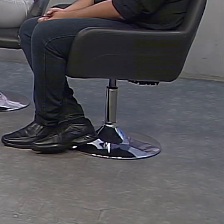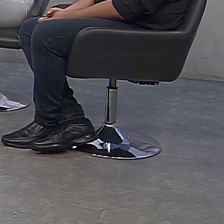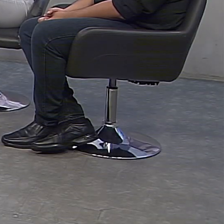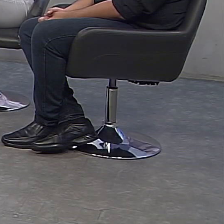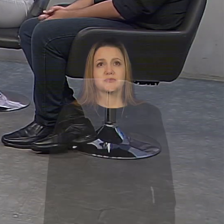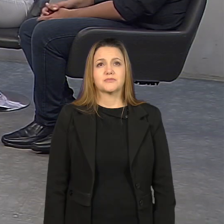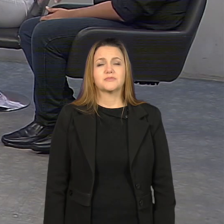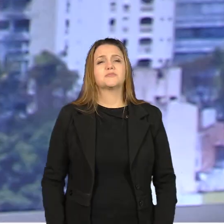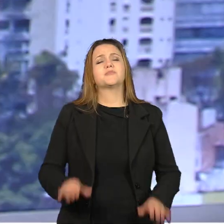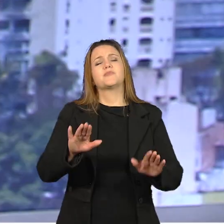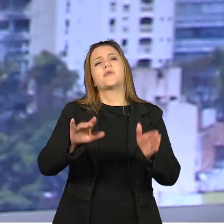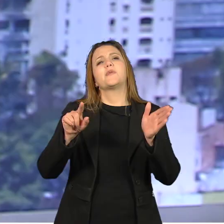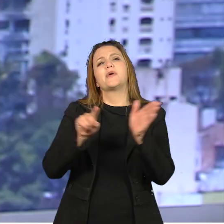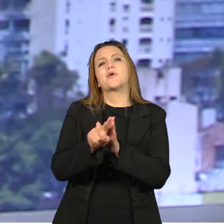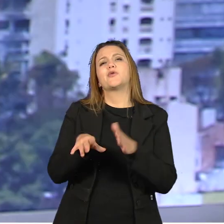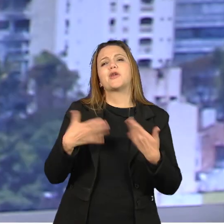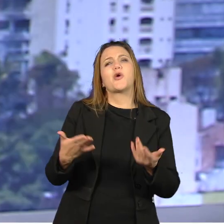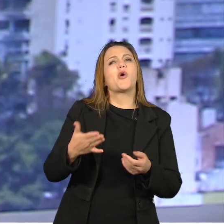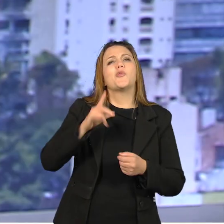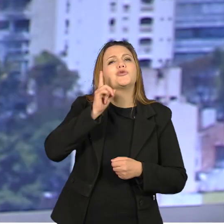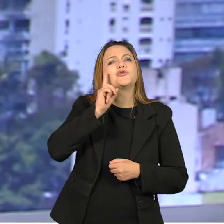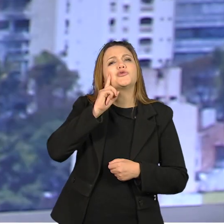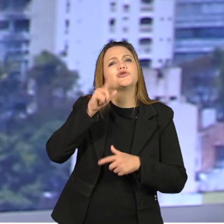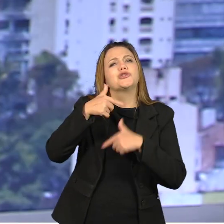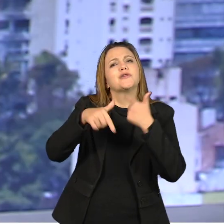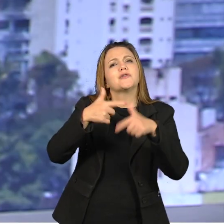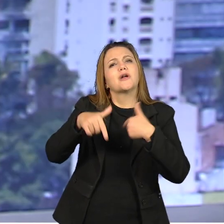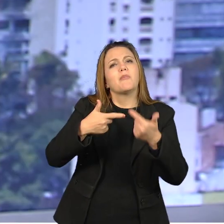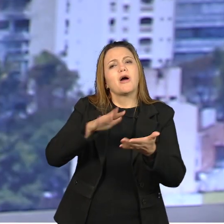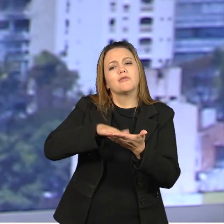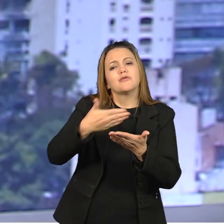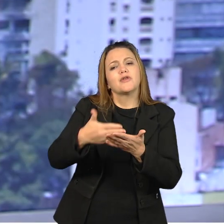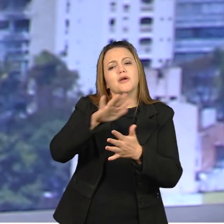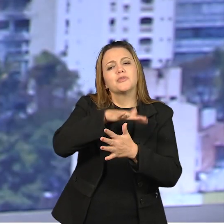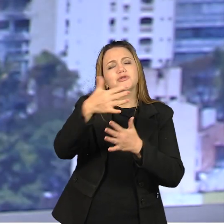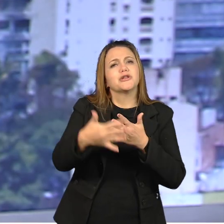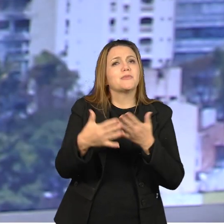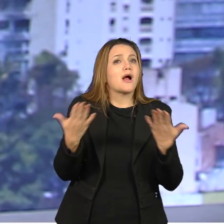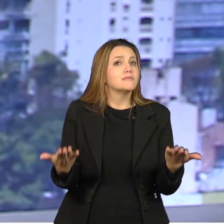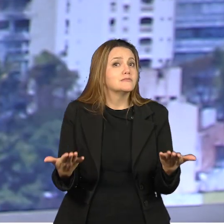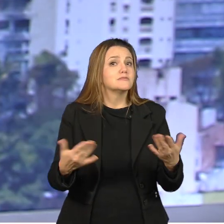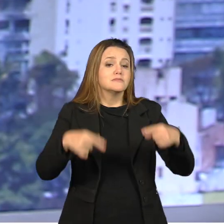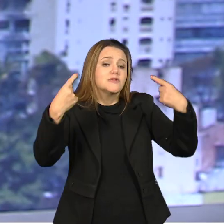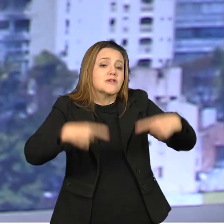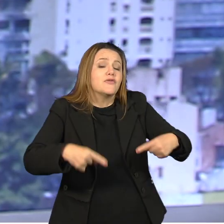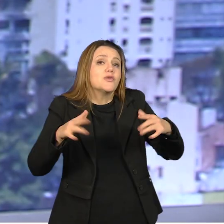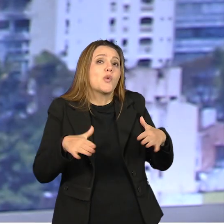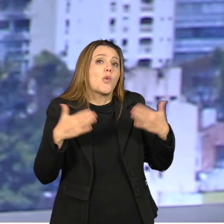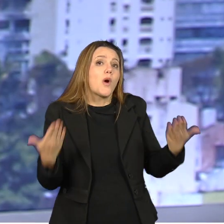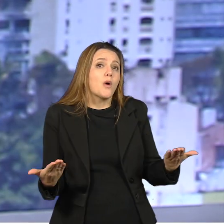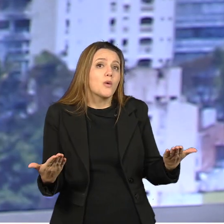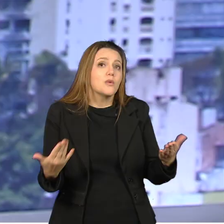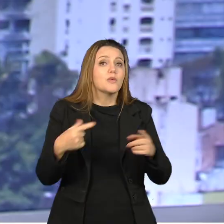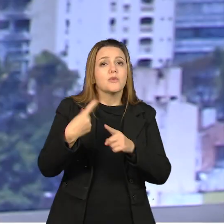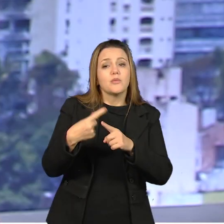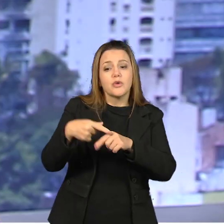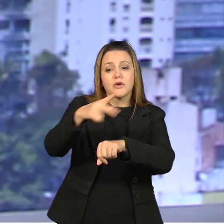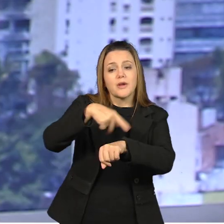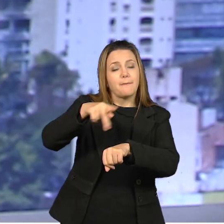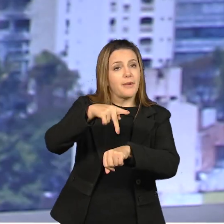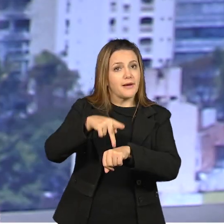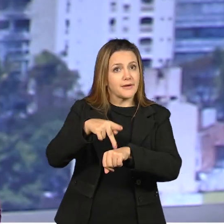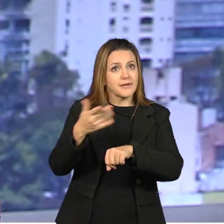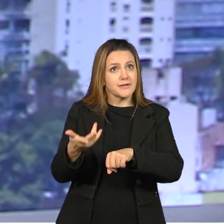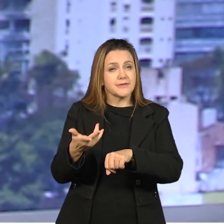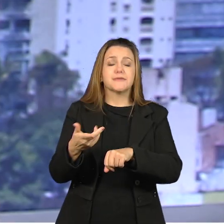E como é a rotina de uma intérprete de Libras e quais os maiores desafios? A gente está falando aqui de um país em que